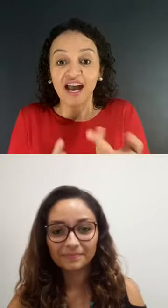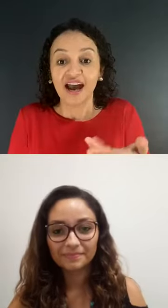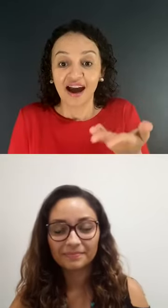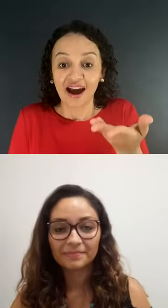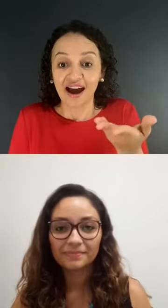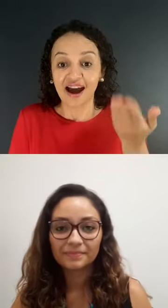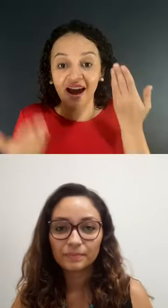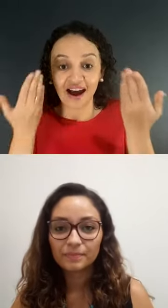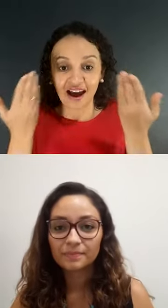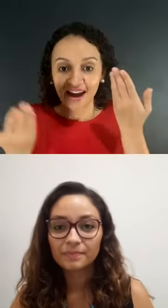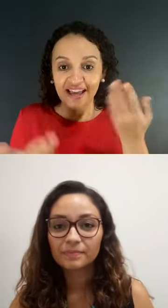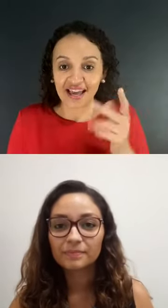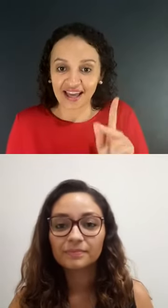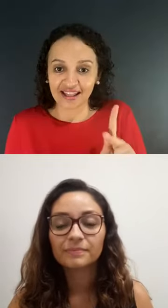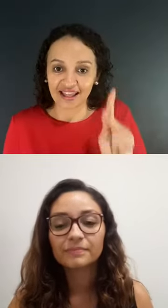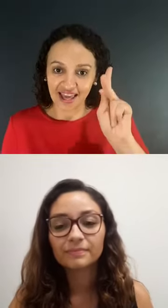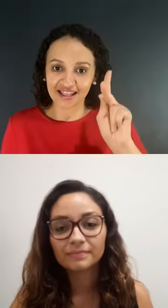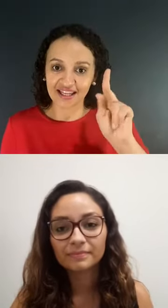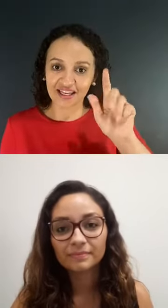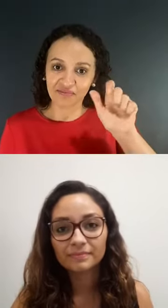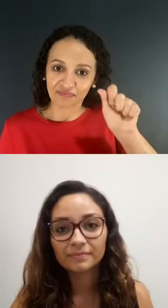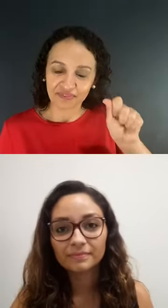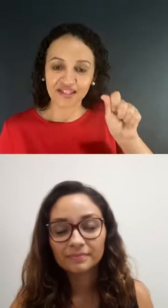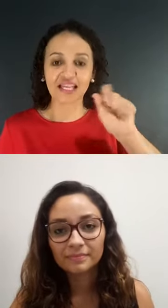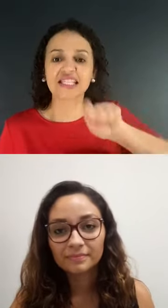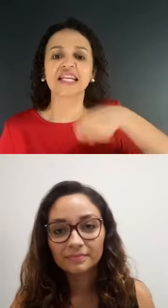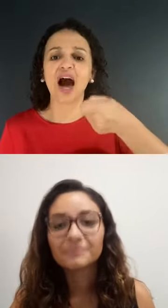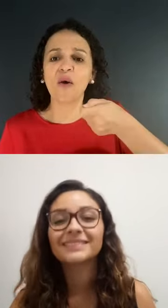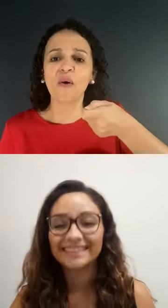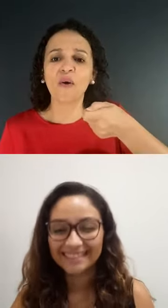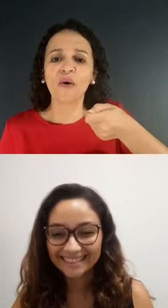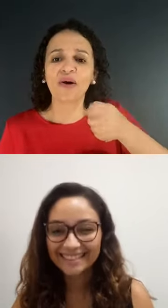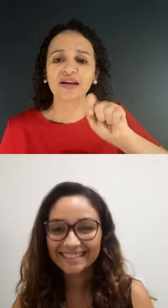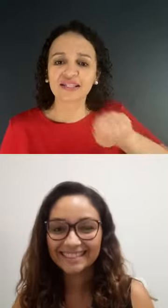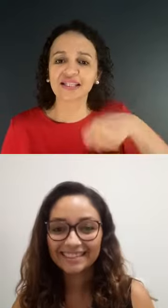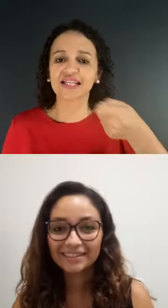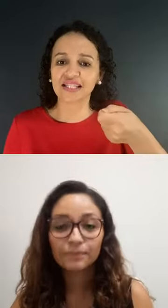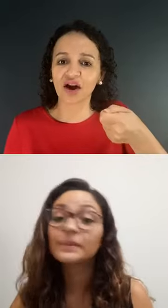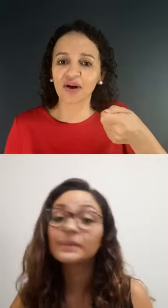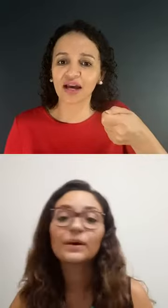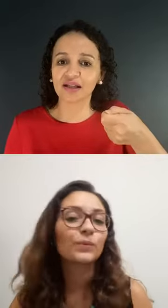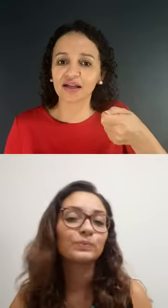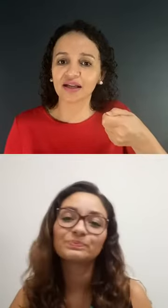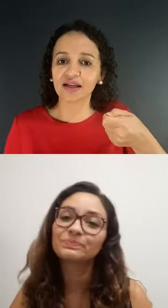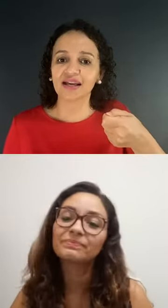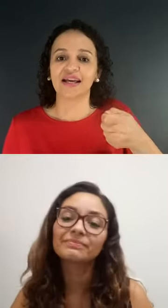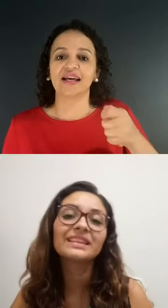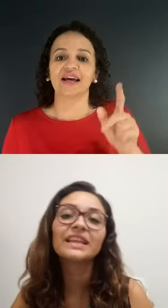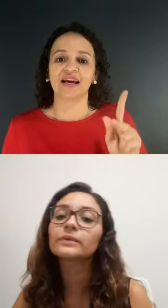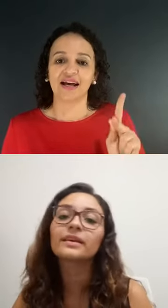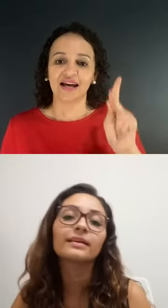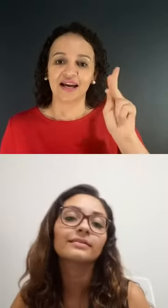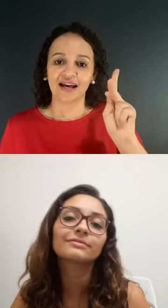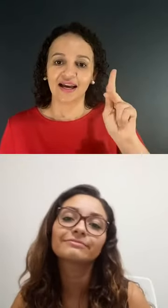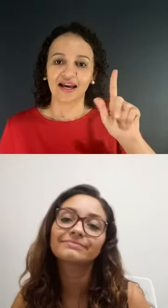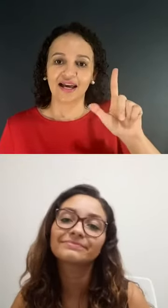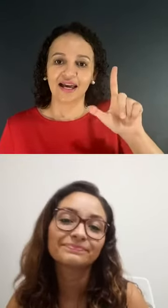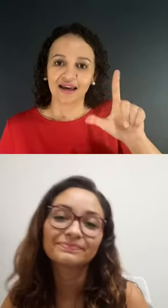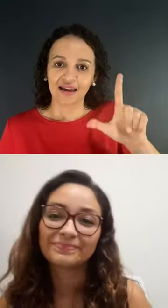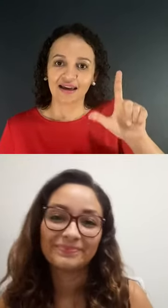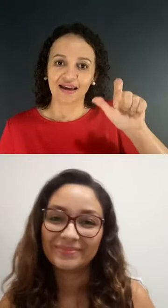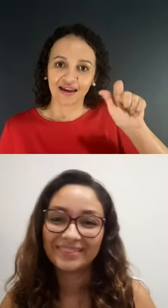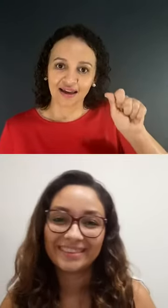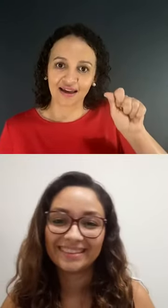deixar a Kathleen. Você tem sinal? Você tem sinal? Não, não tenho.